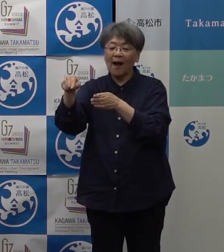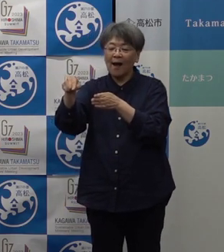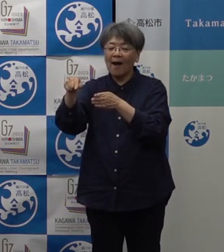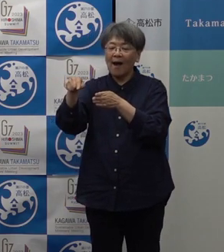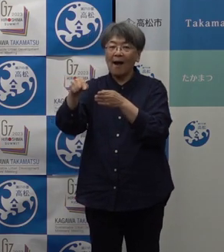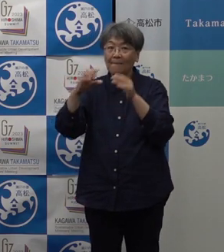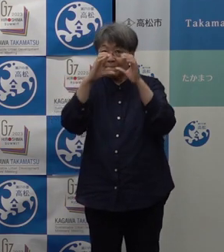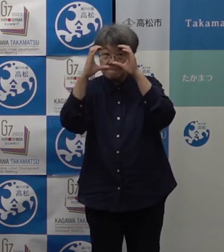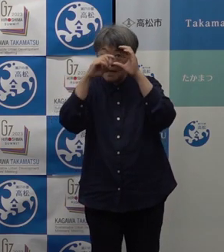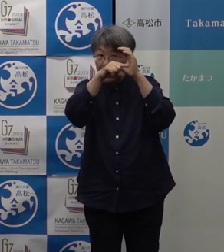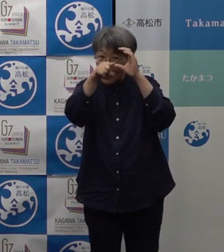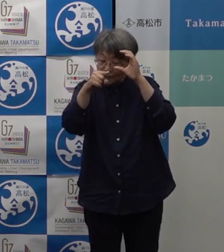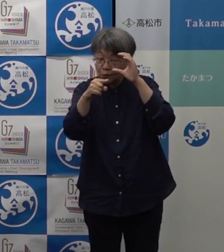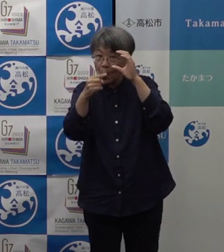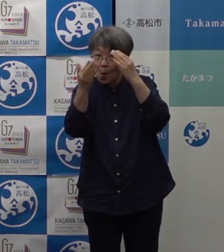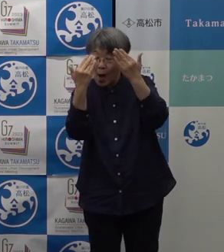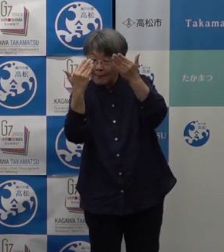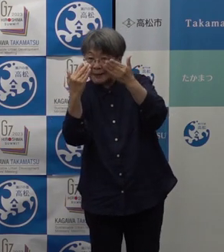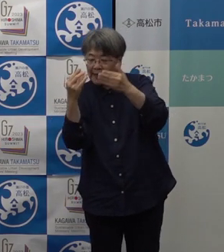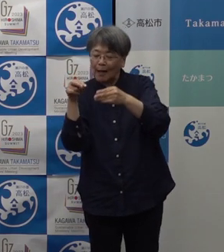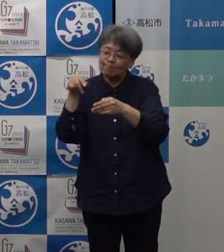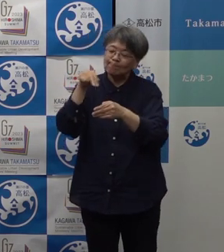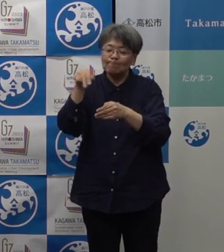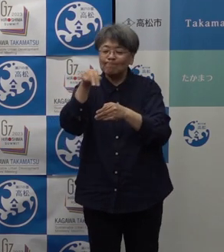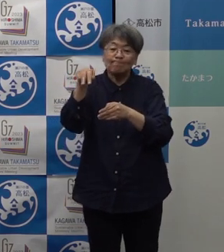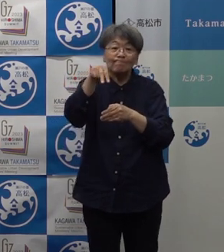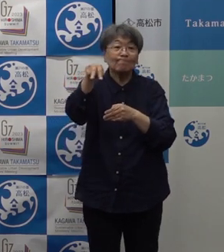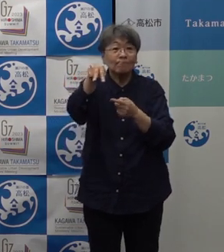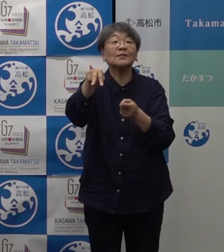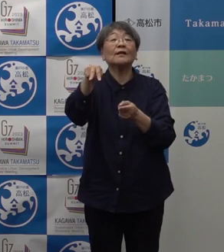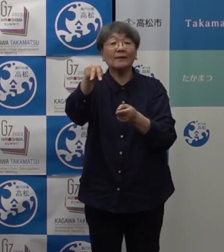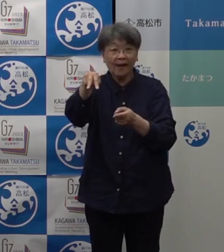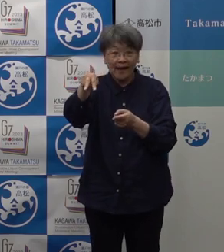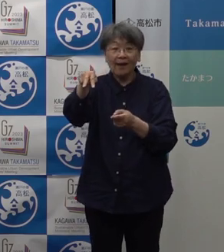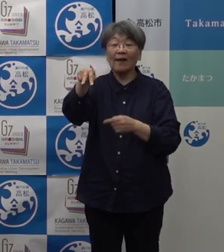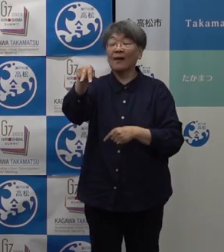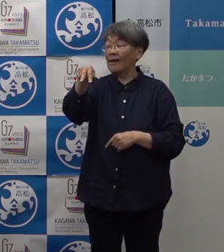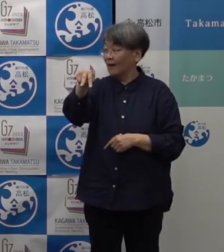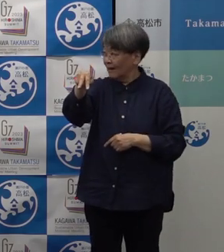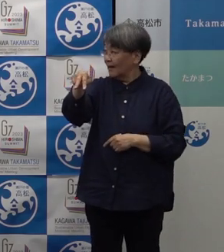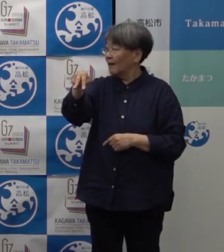タバースのアバターというか主人公が歩いていきます。